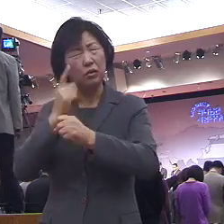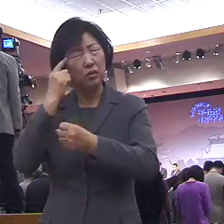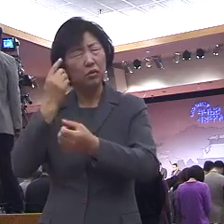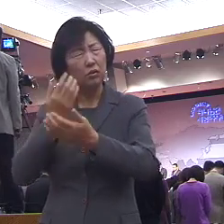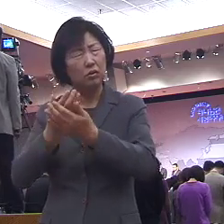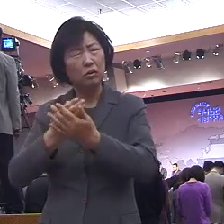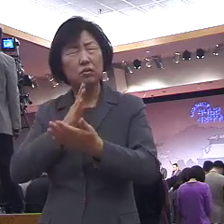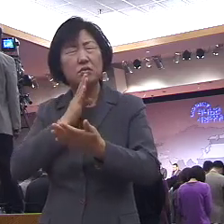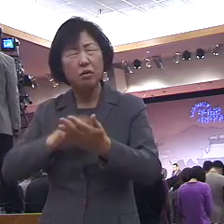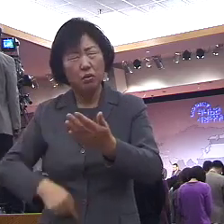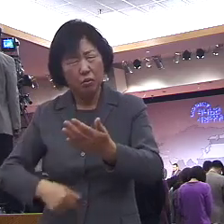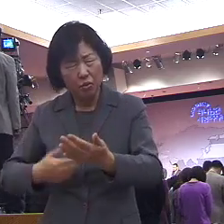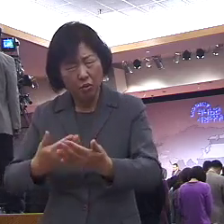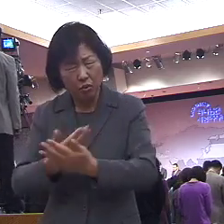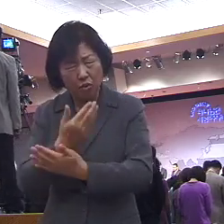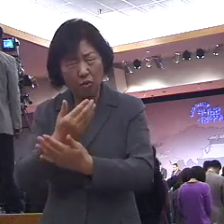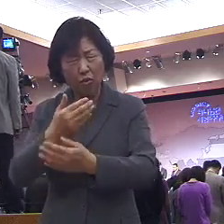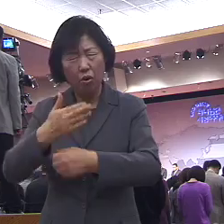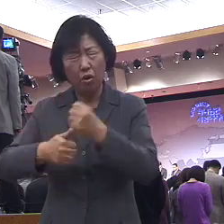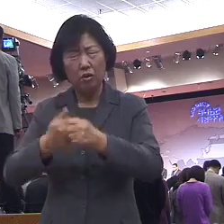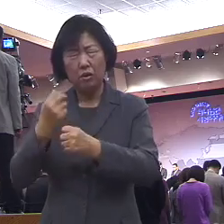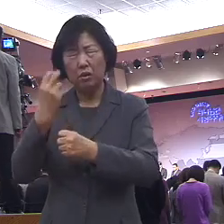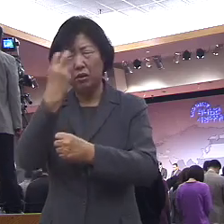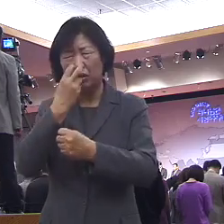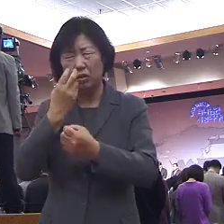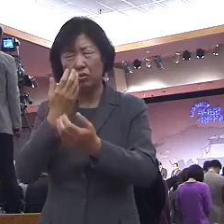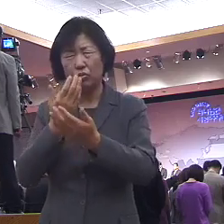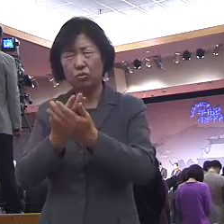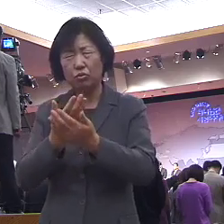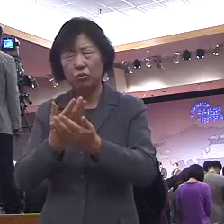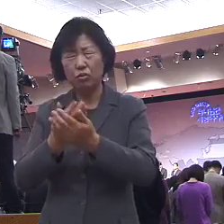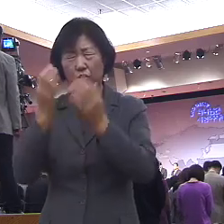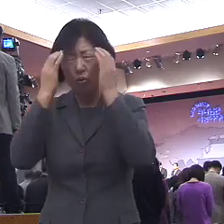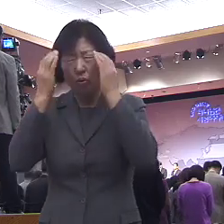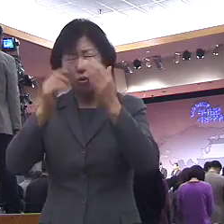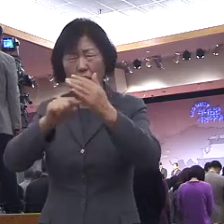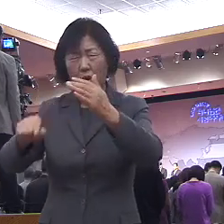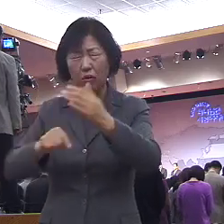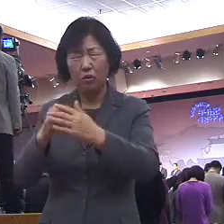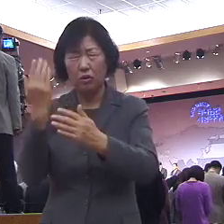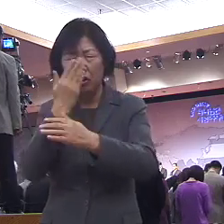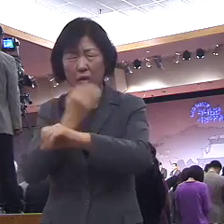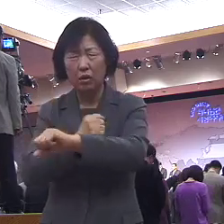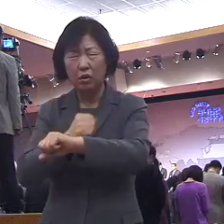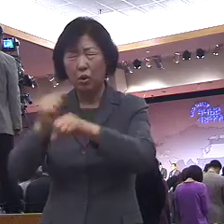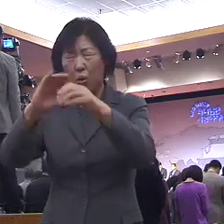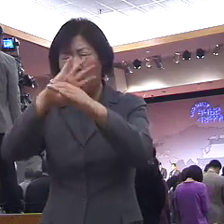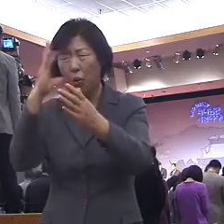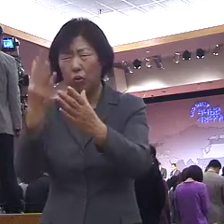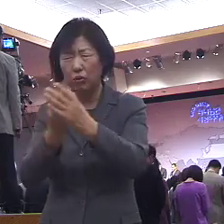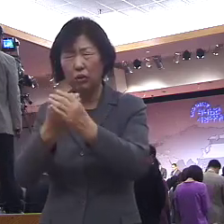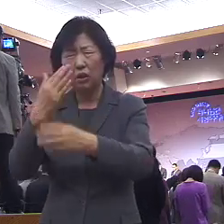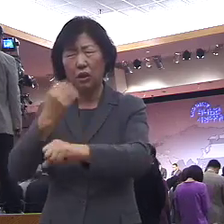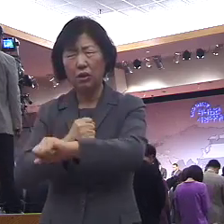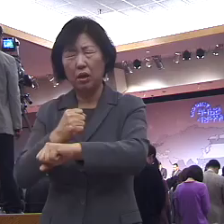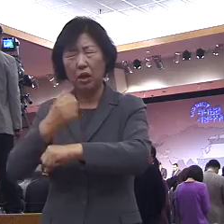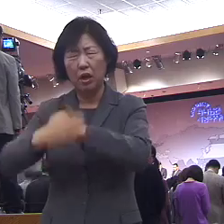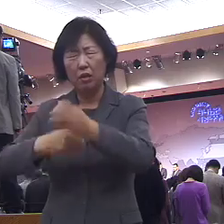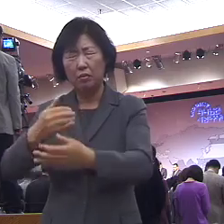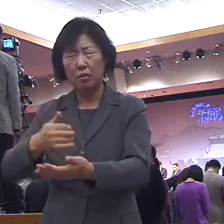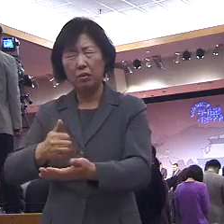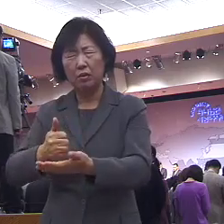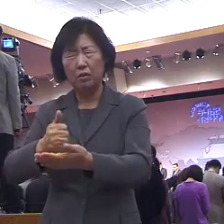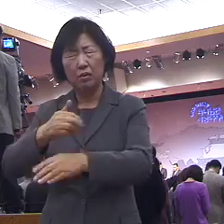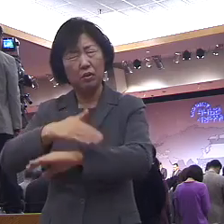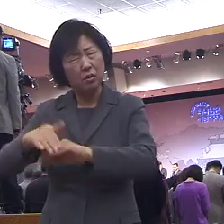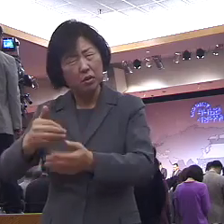참으로 회개하고 우리가 하나님의 사랑과 자유를 확인시켜 주시며 고통 가운데 우리를 정케 하시고 온전케 하시는 하나님의 섭리를 체험하며 우리